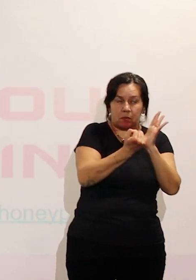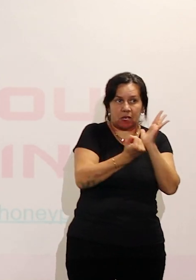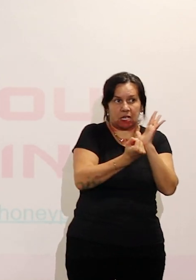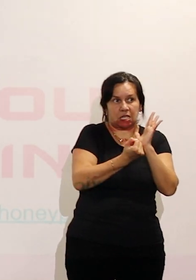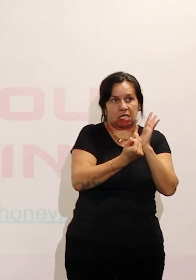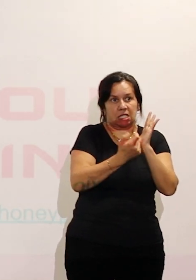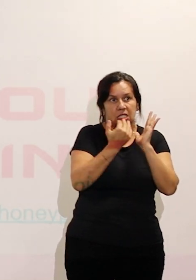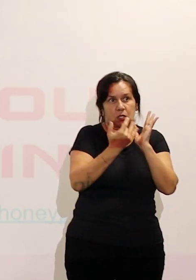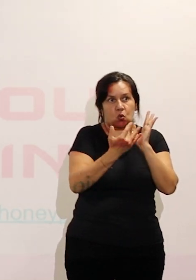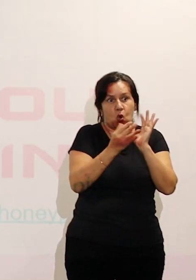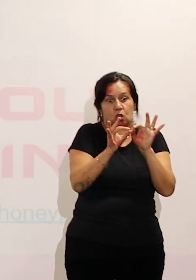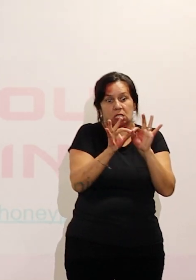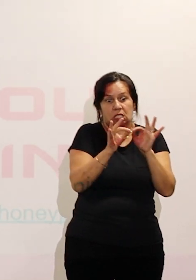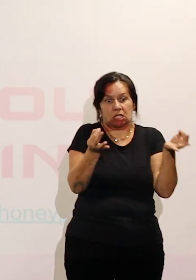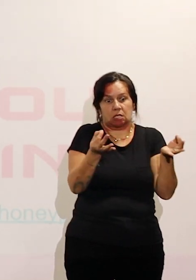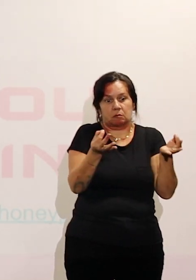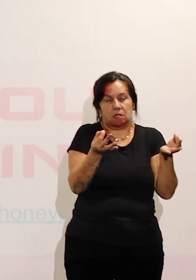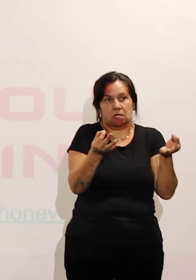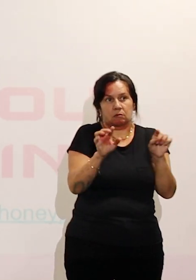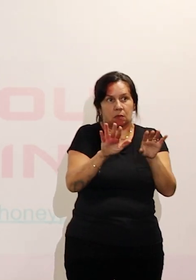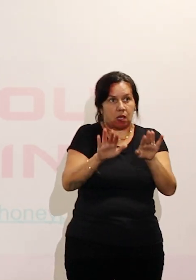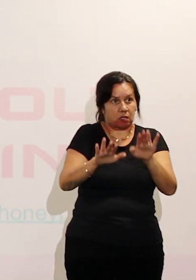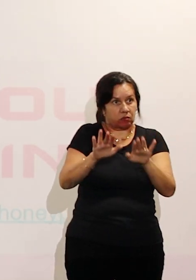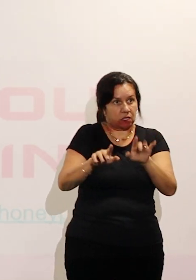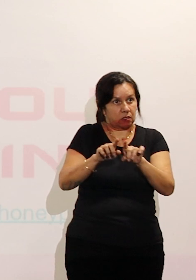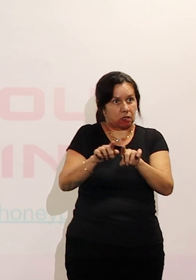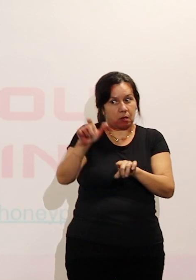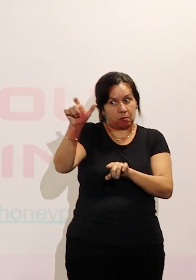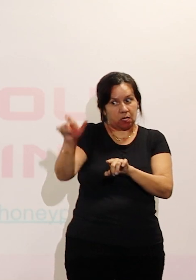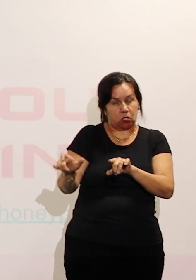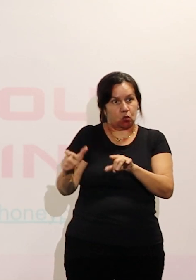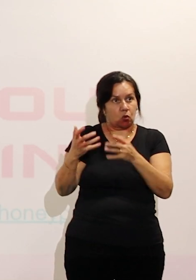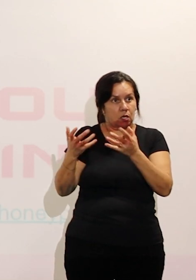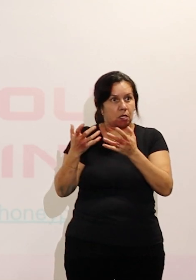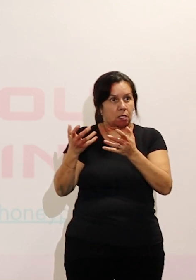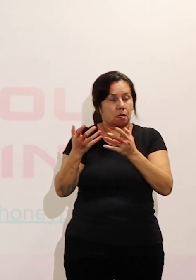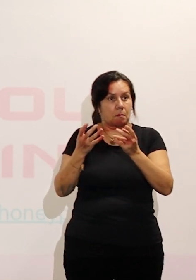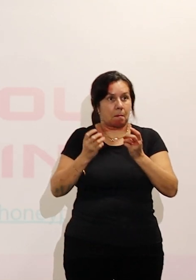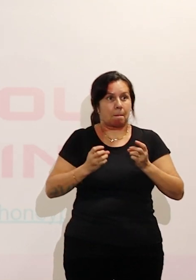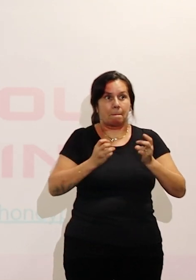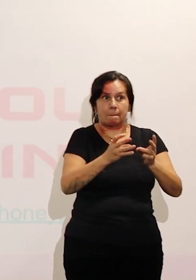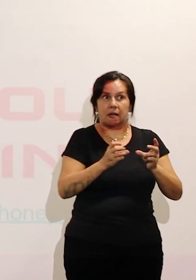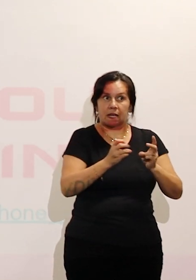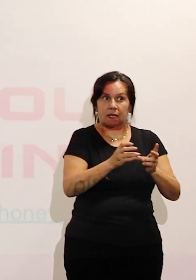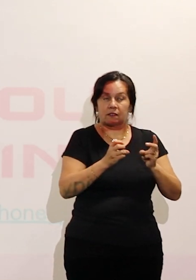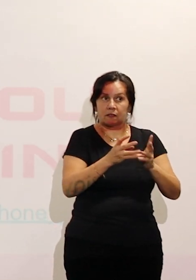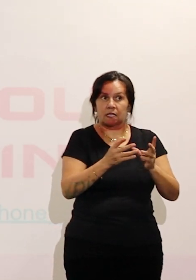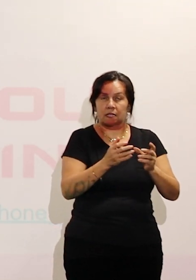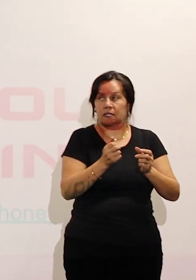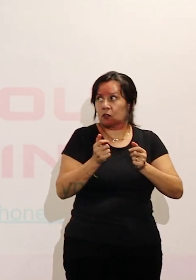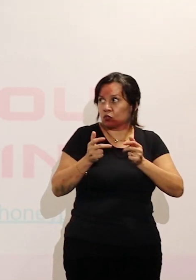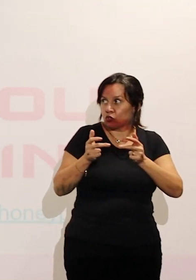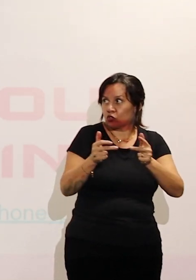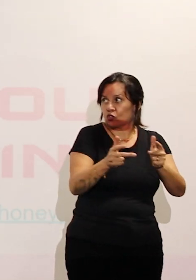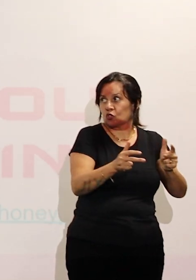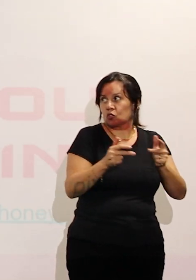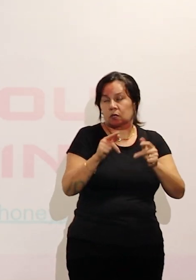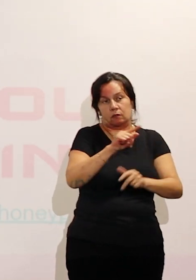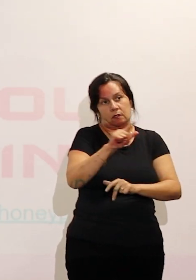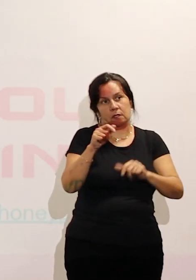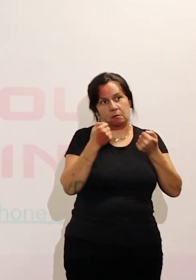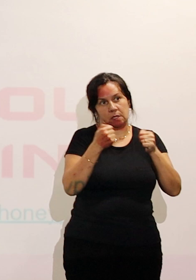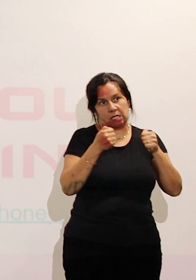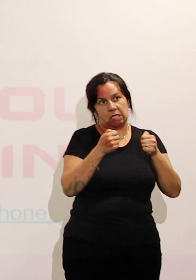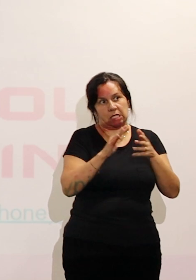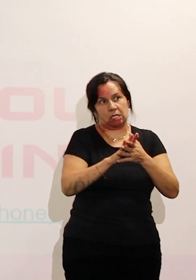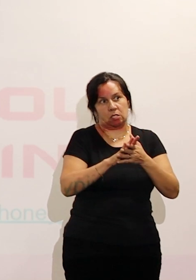simples. Agora, às vezes, o pessoal quer um concept art para vender o jogo para o investidor. Aí você precisa fazer uma